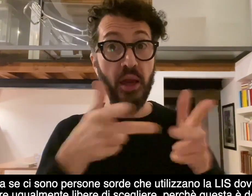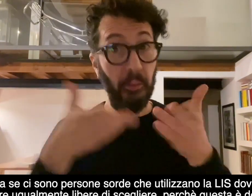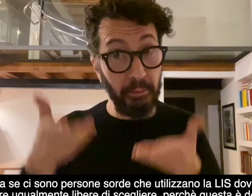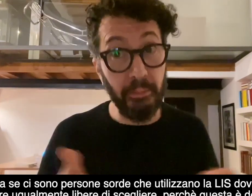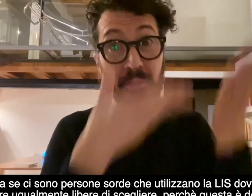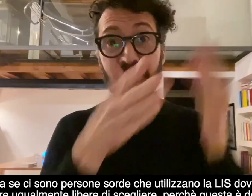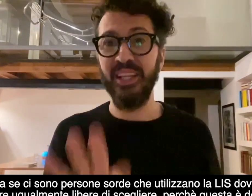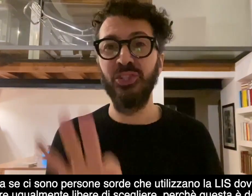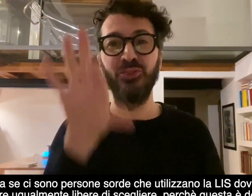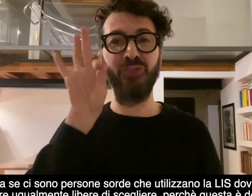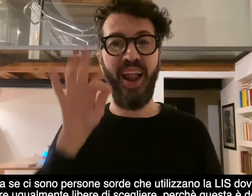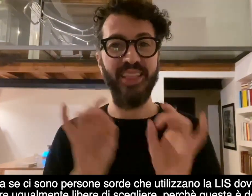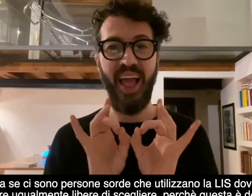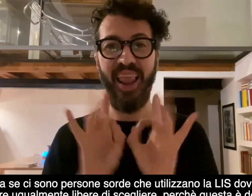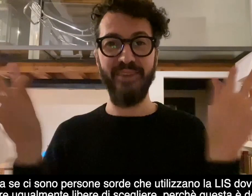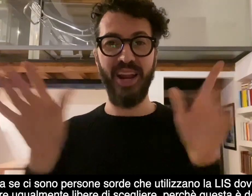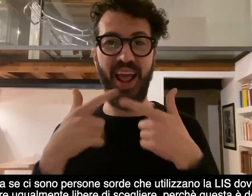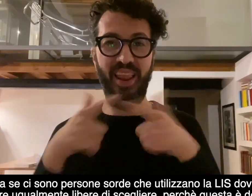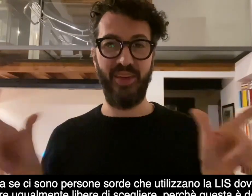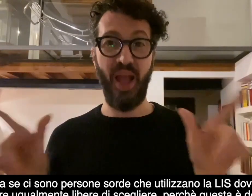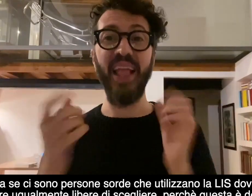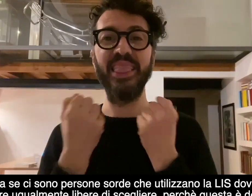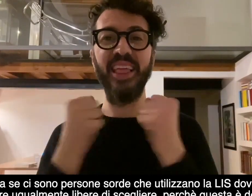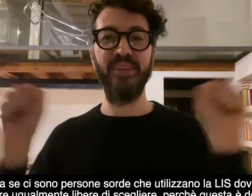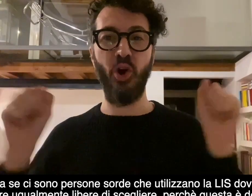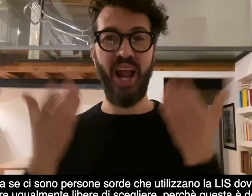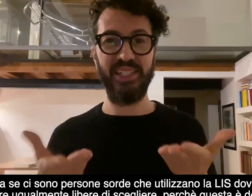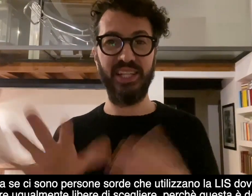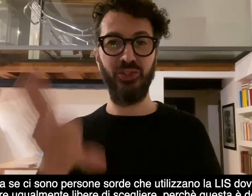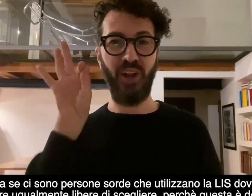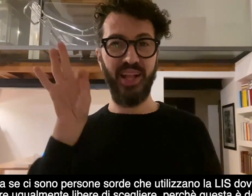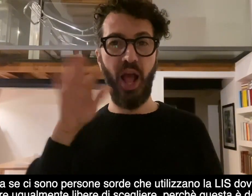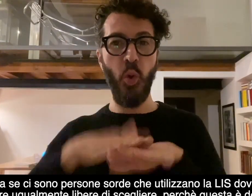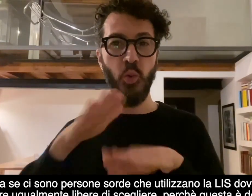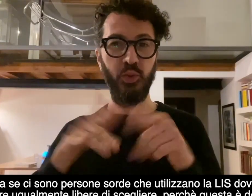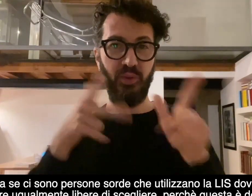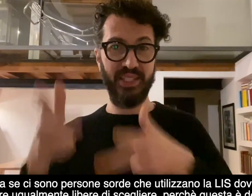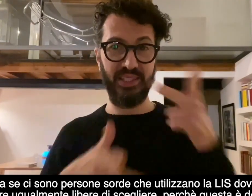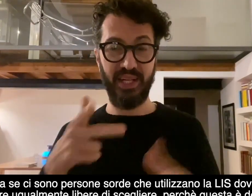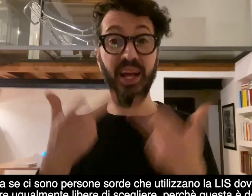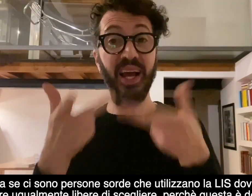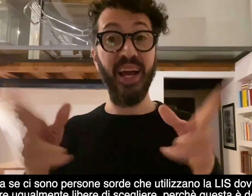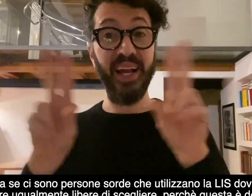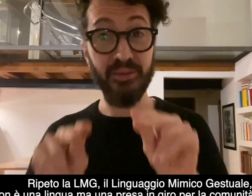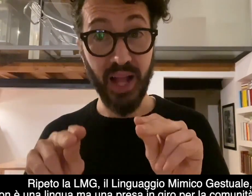sorde che utilizzano la rissa dovrebbero essere ugualmente liberi di scegliere perché questa è